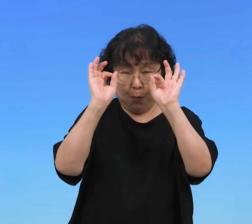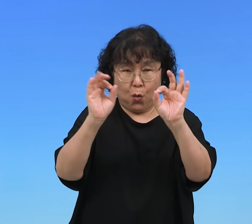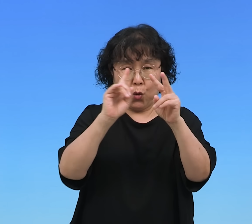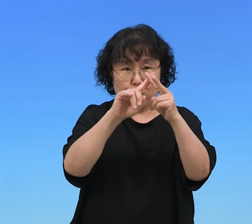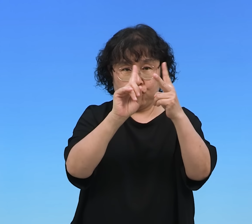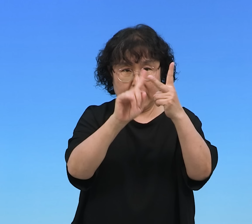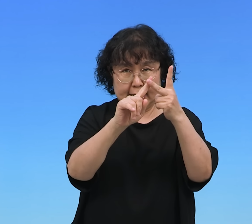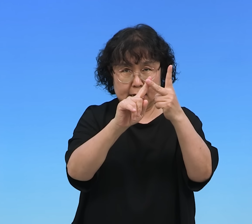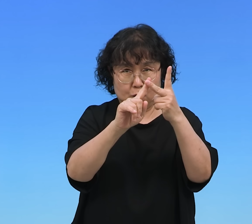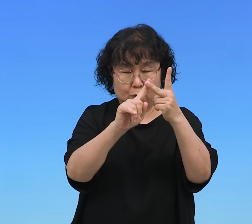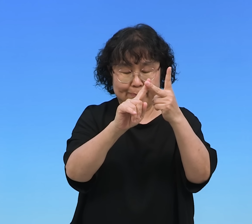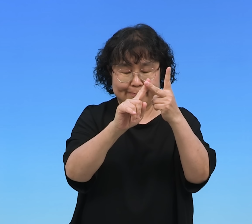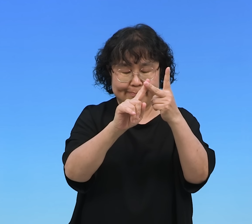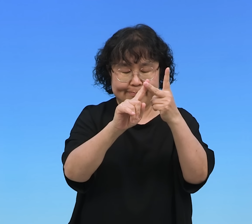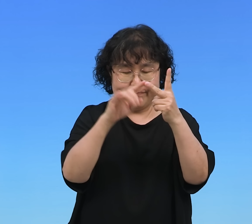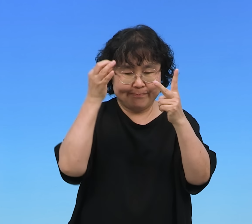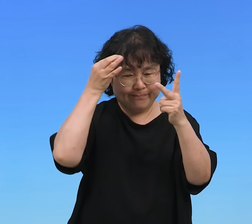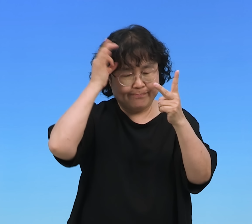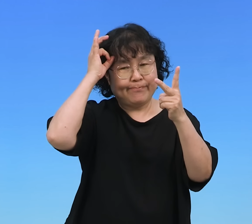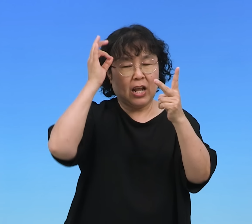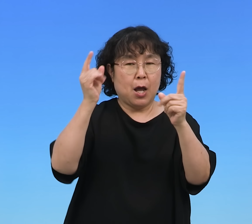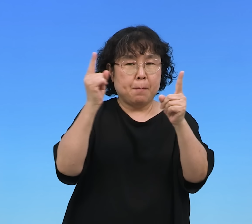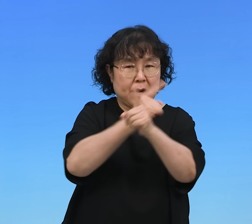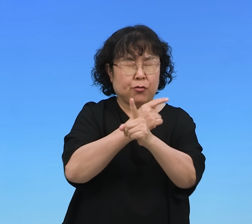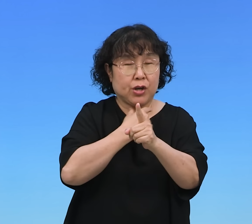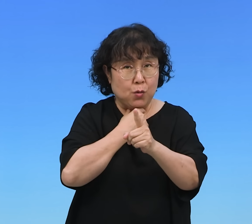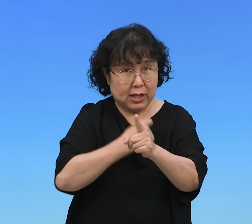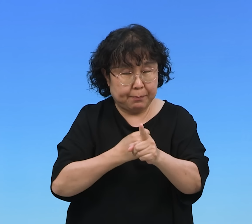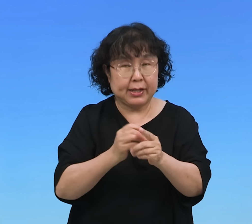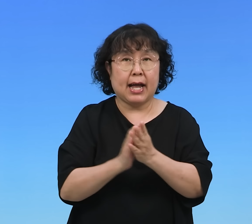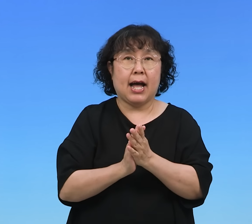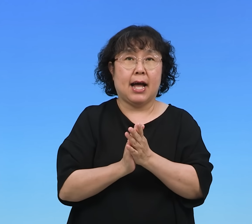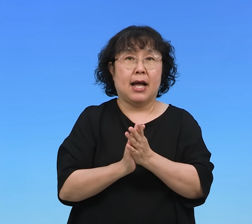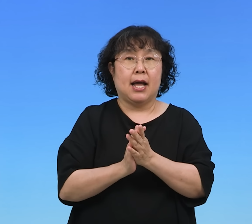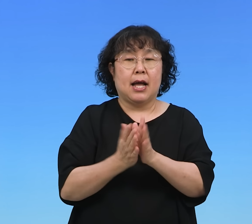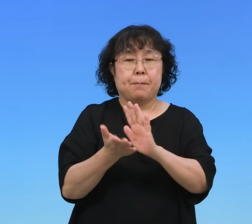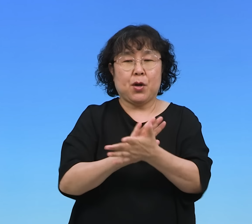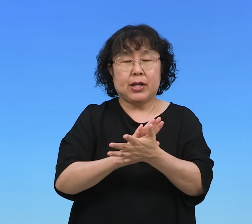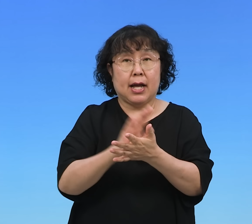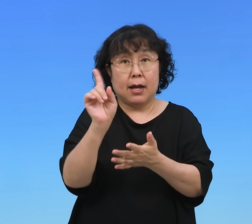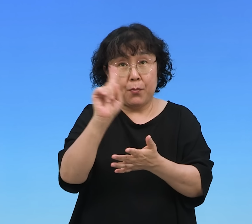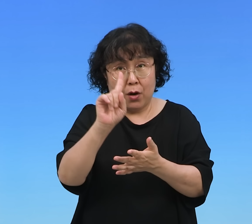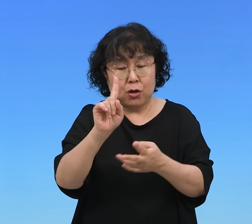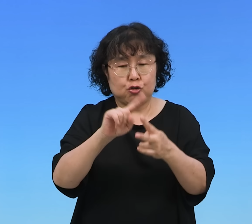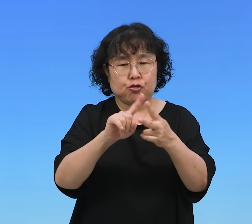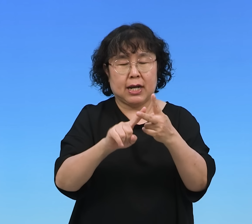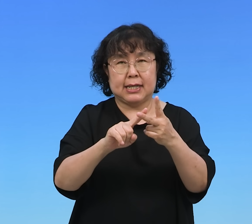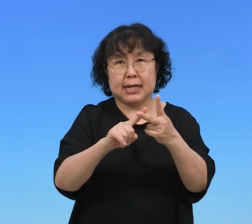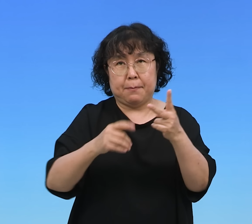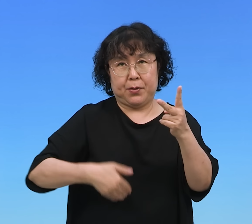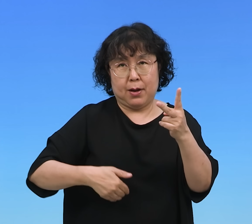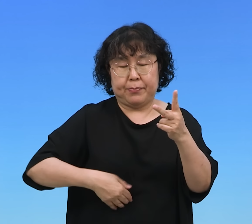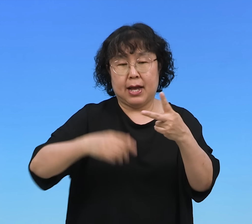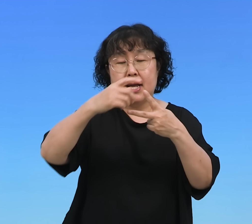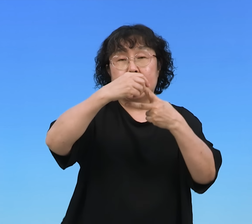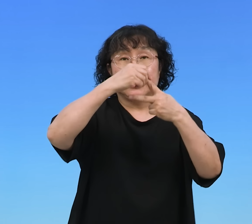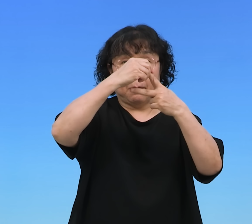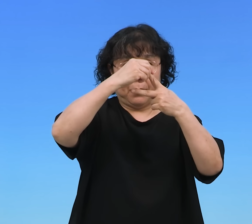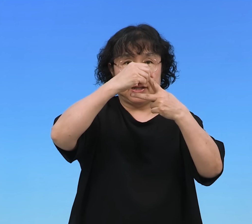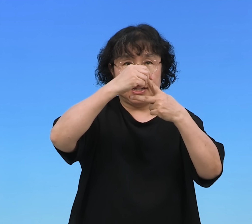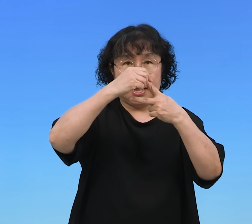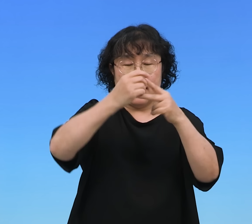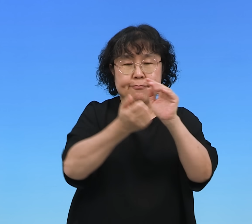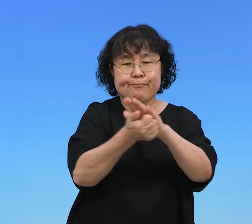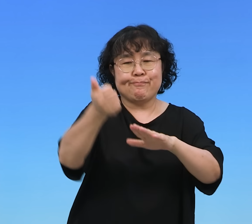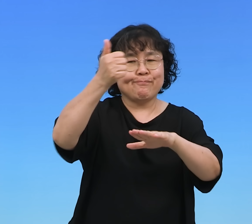이것들을 정리해 봤습니다. 우리가 예수 믿는 우리가 추구해야 되는 거 어떤 변화가 필요하냐? 성공이 아니라